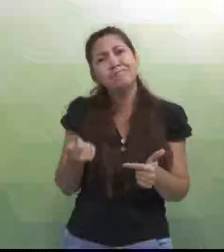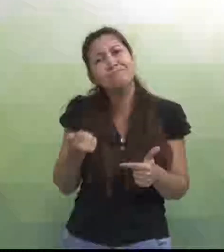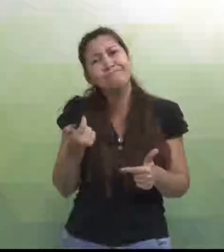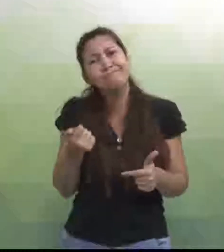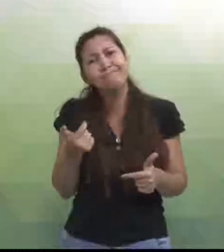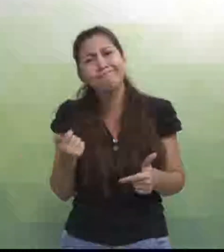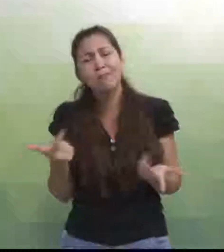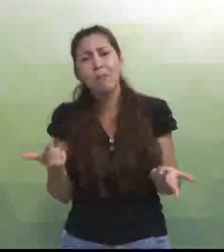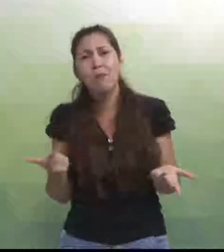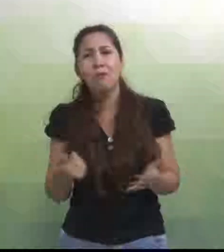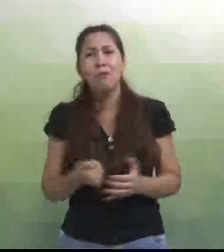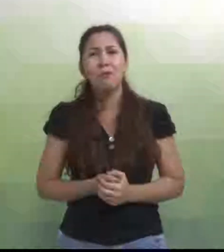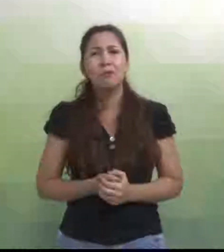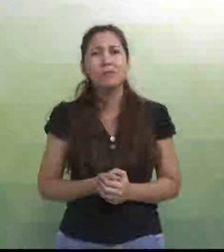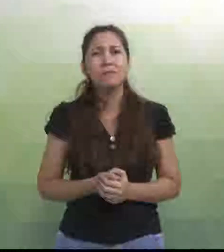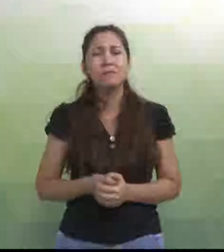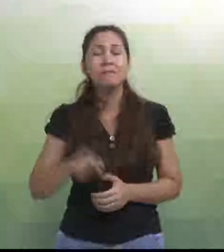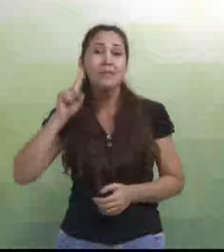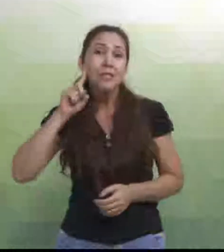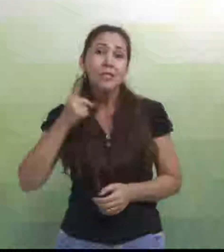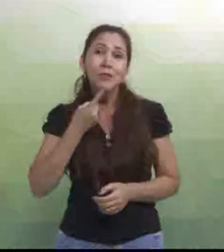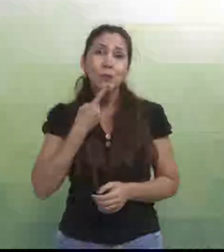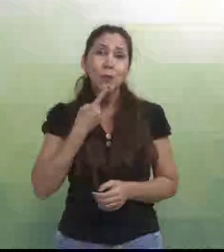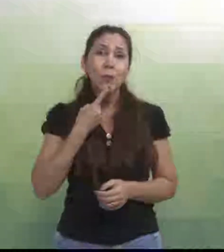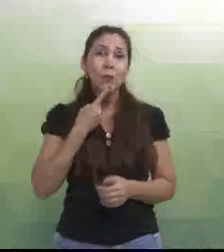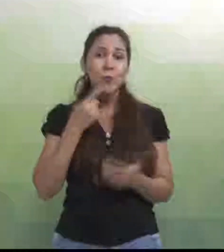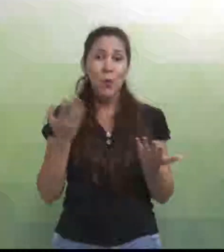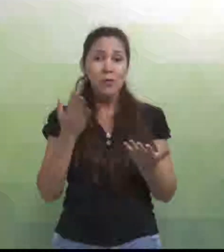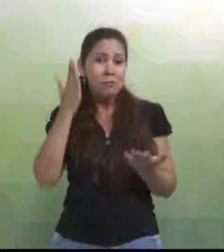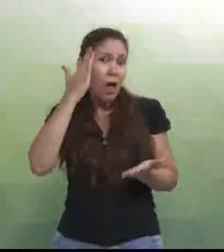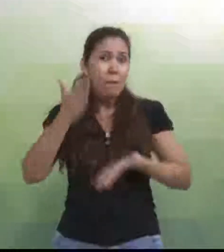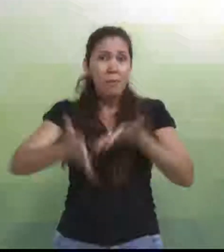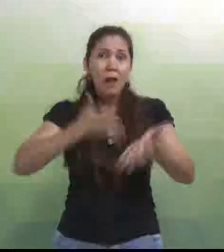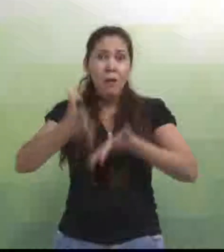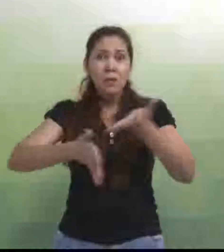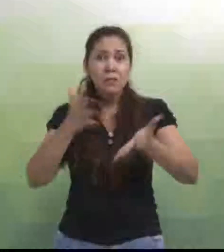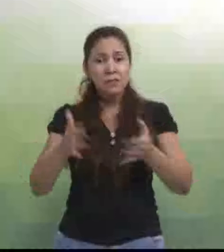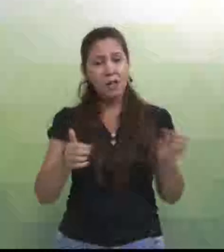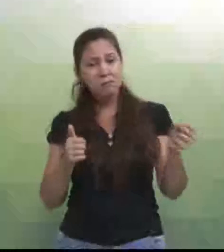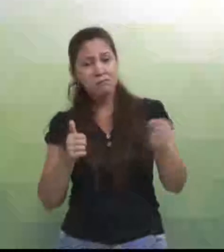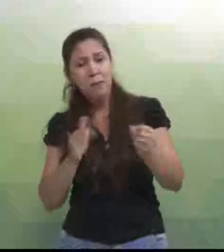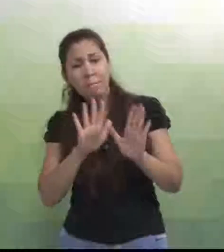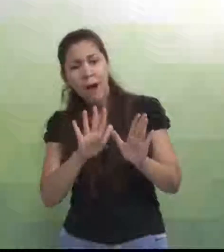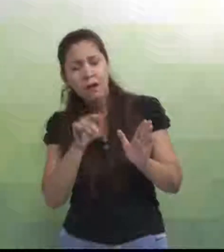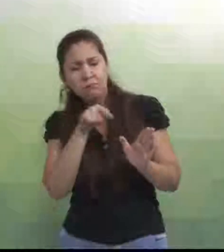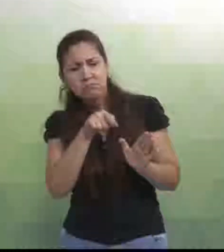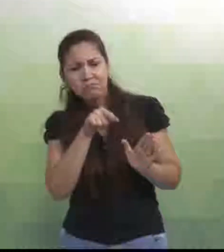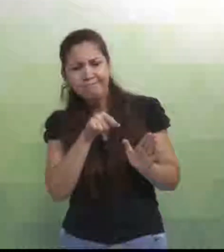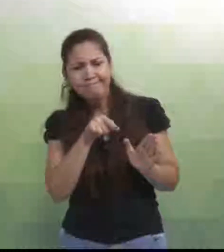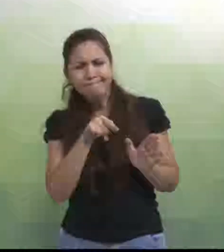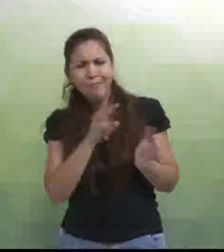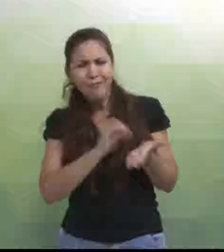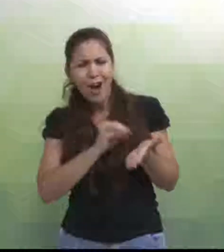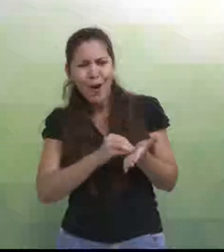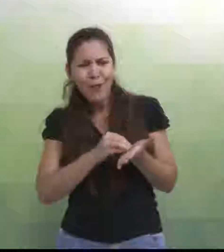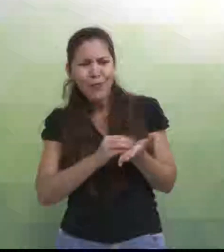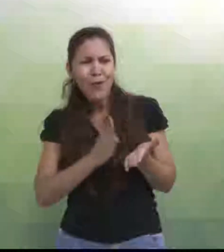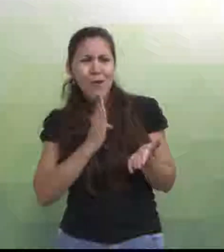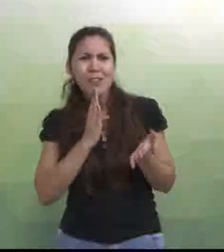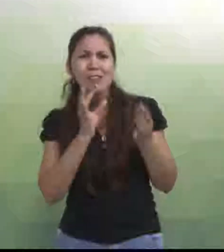Então, o surdo, ele sabe língua de sinais, mas, na maioria dos casos, falta conhecimento